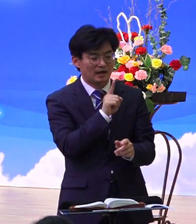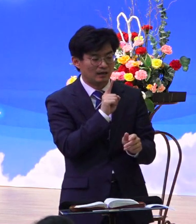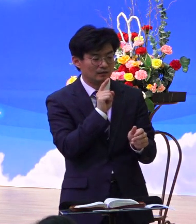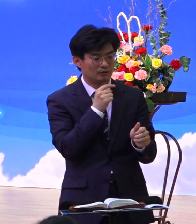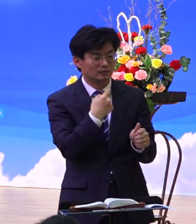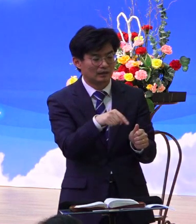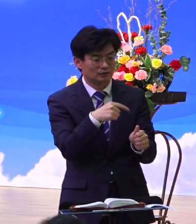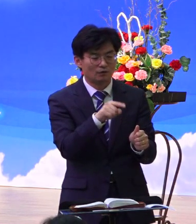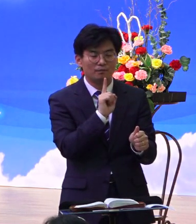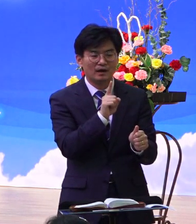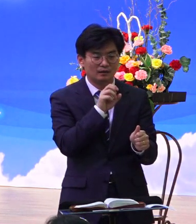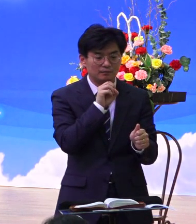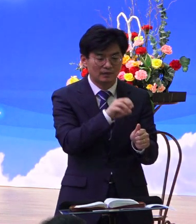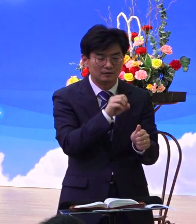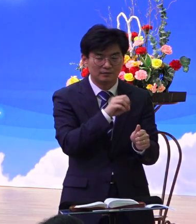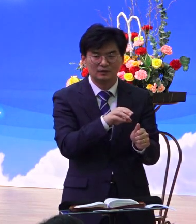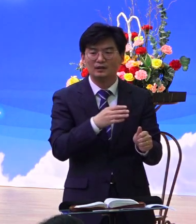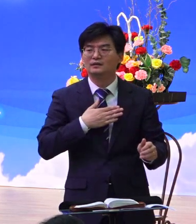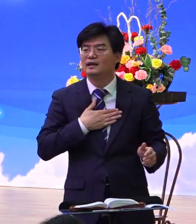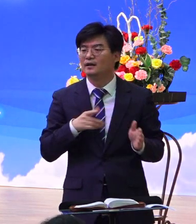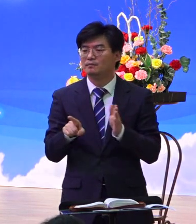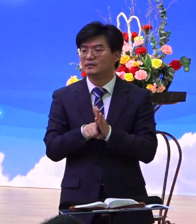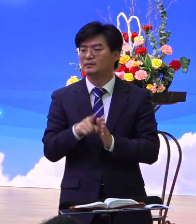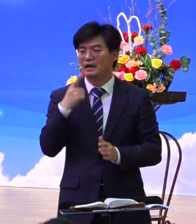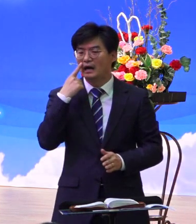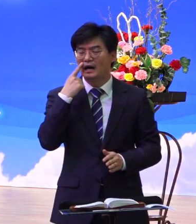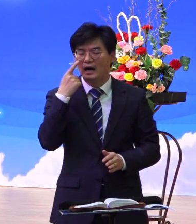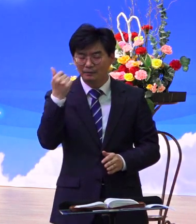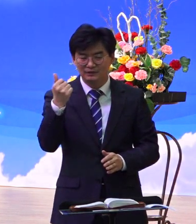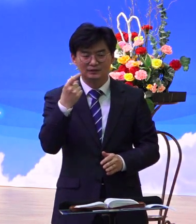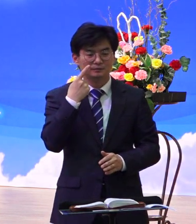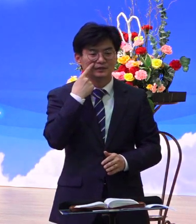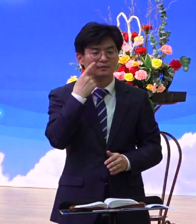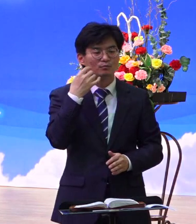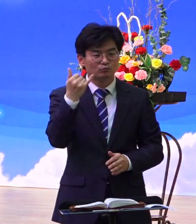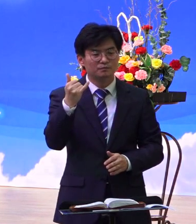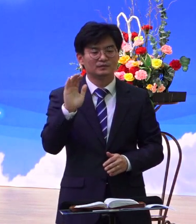할머니가 되시고 신앙의 할아버지가 되시기를 바랍니다.